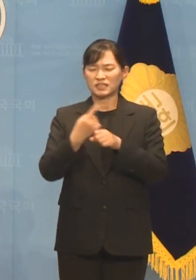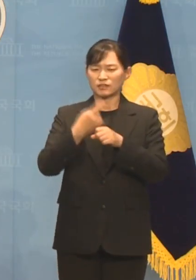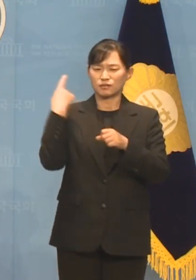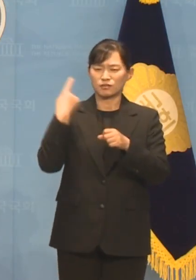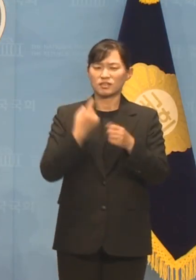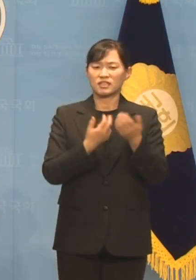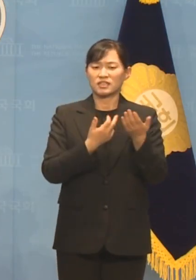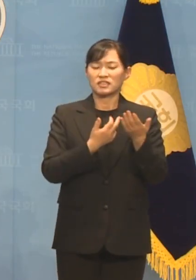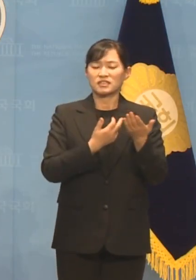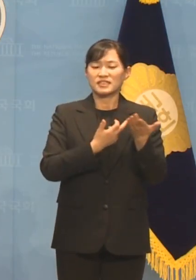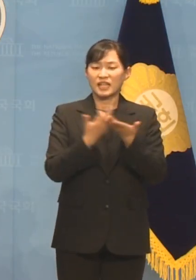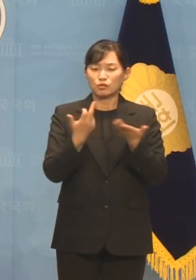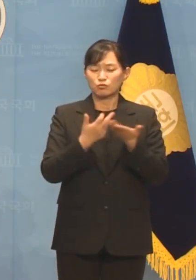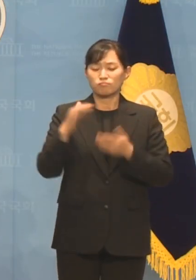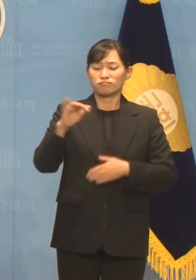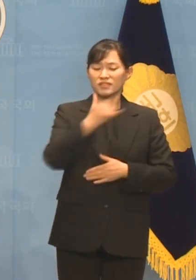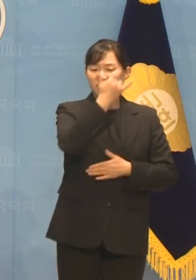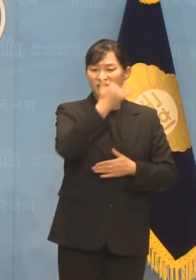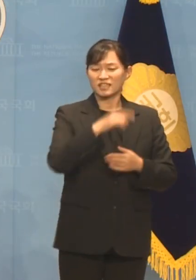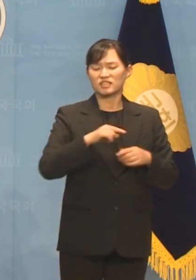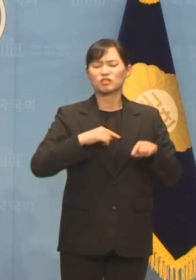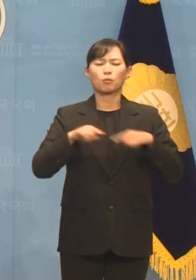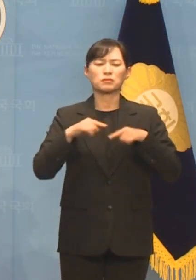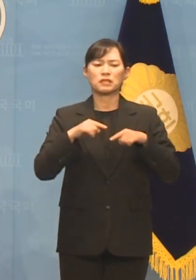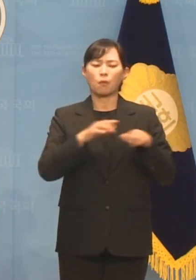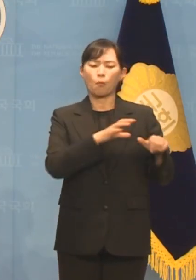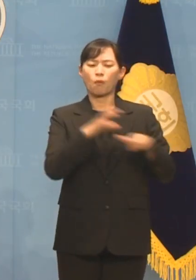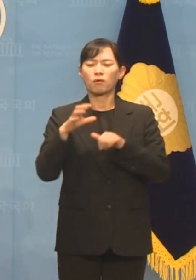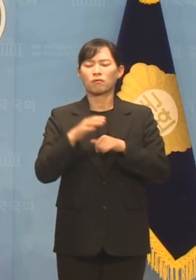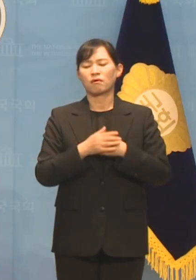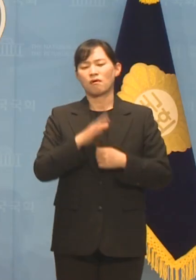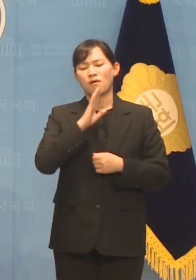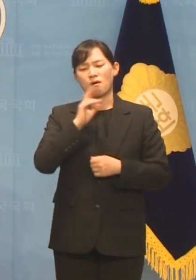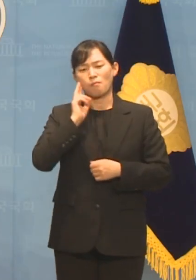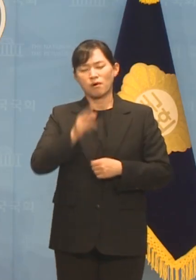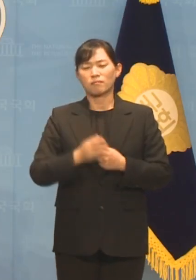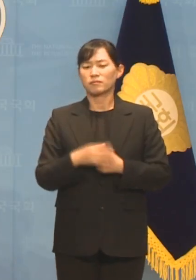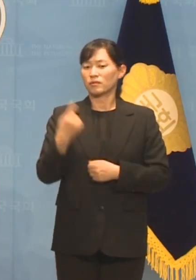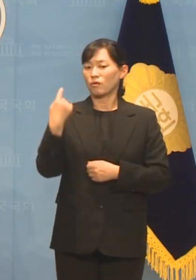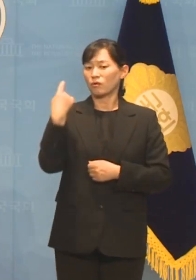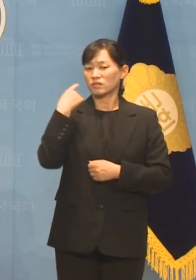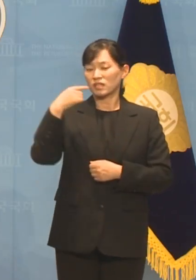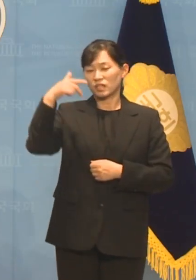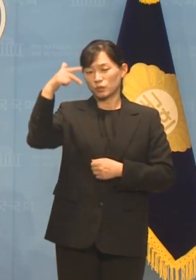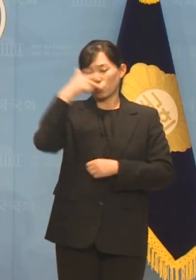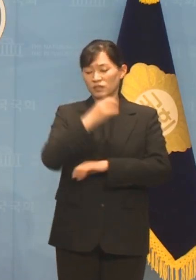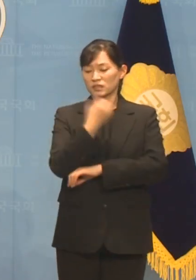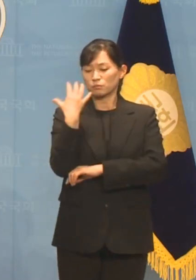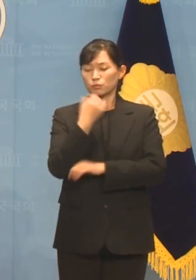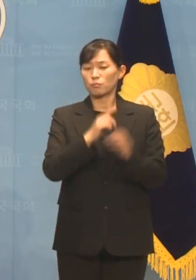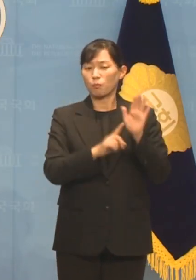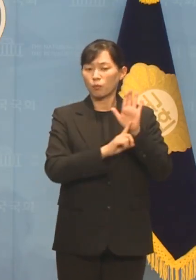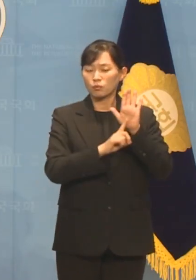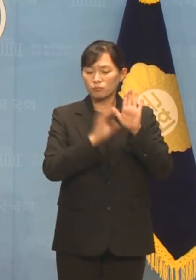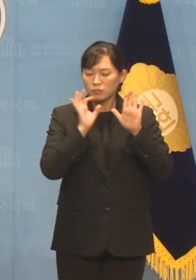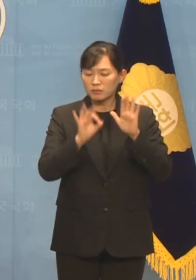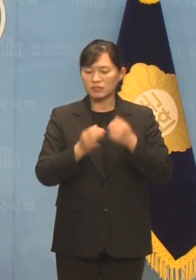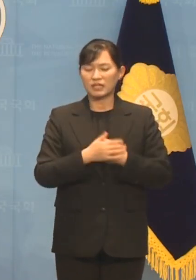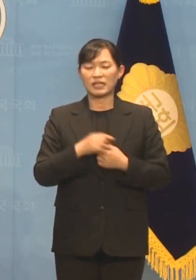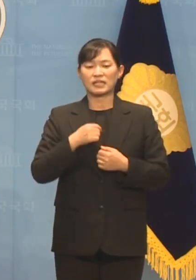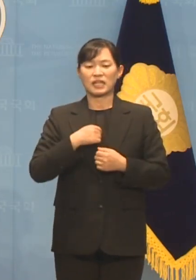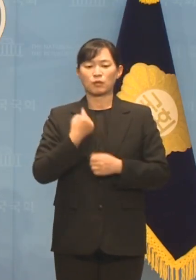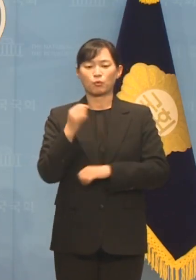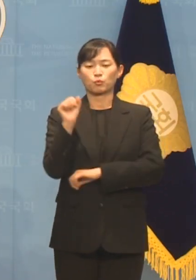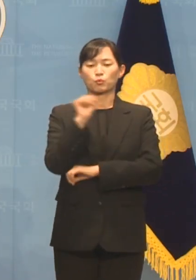참사를 정치적으로 이용하는 행태는 금도를 넘어서는 겁니다. 특히 어제 조선일보가 보도한 단독 조종사